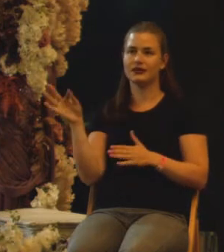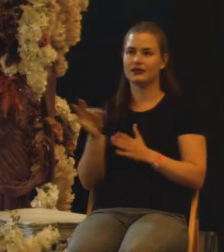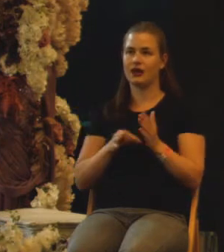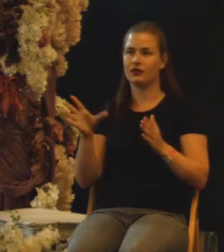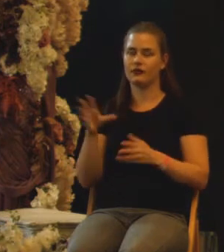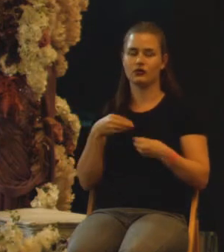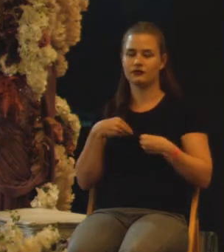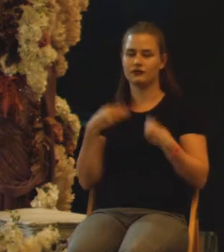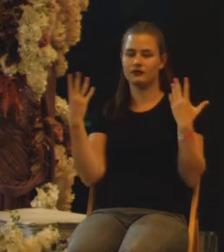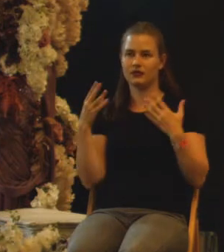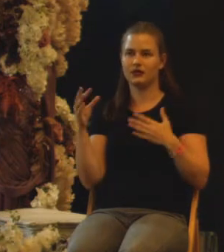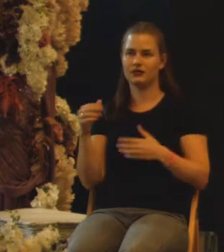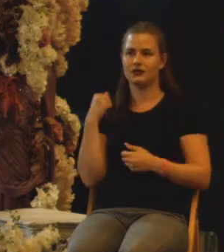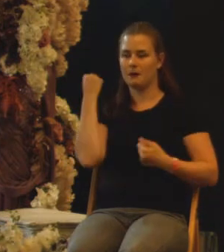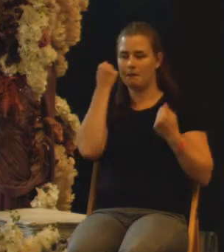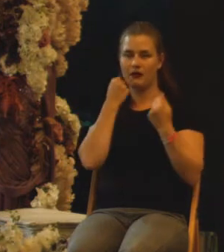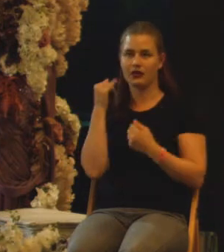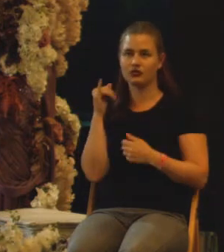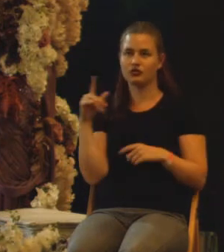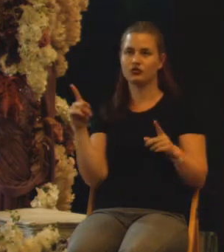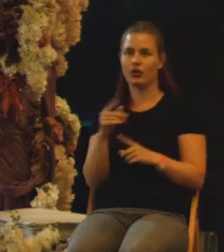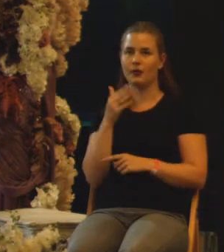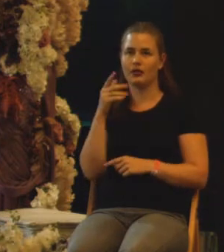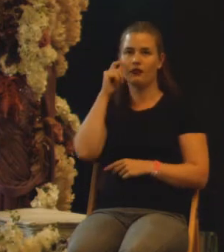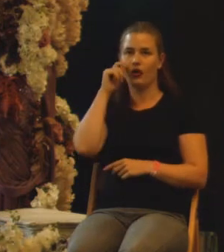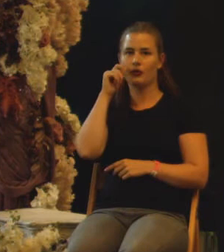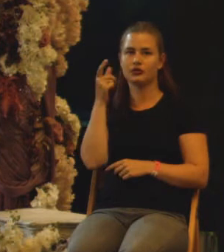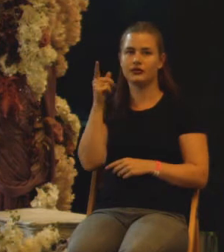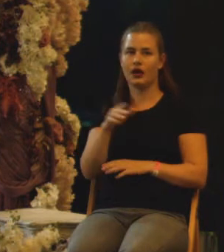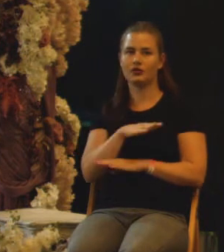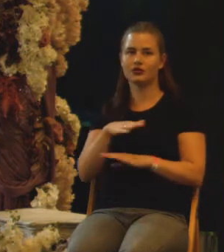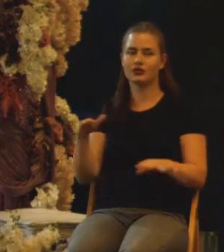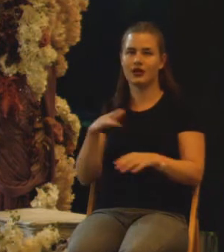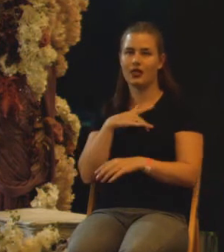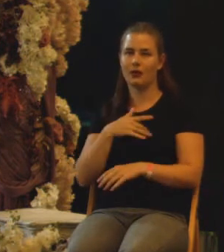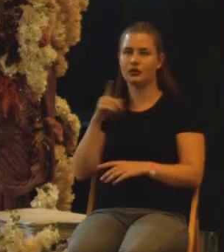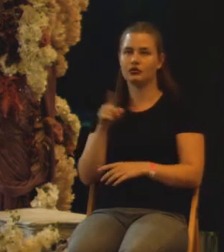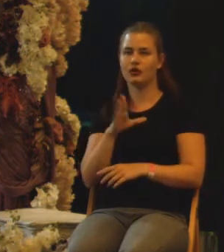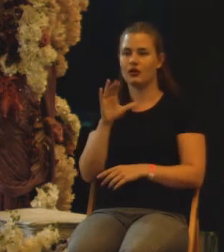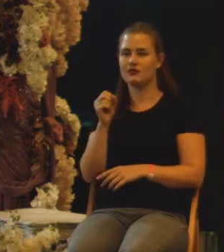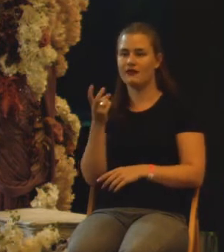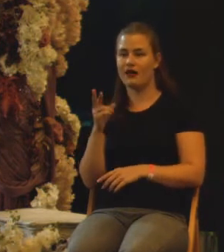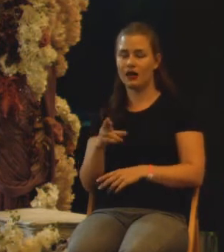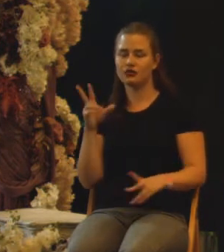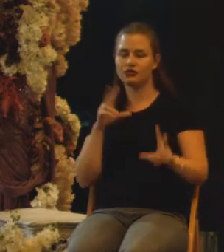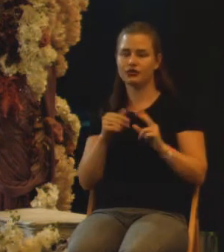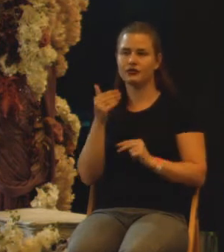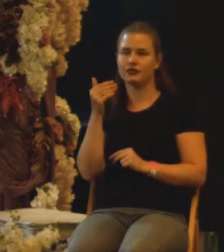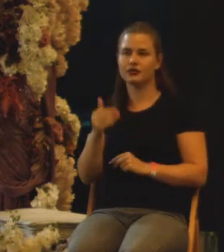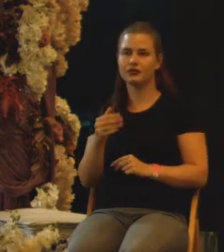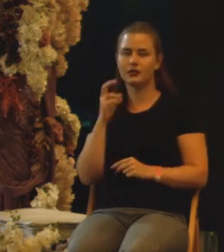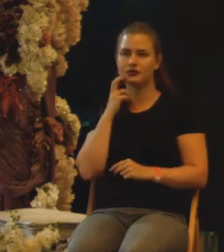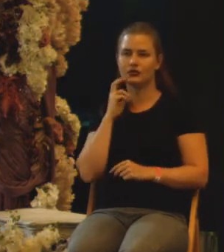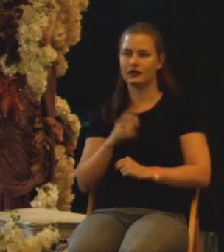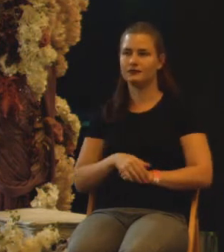все снимаешь, смываешь, чтобы твой мужчина даже не заподозрил, что Вася считает тебя, ну,